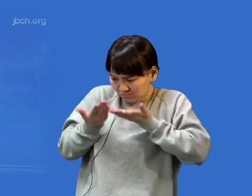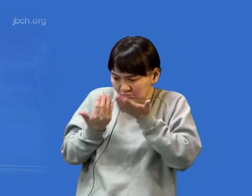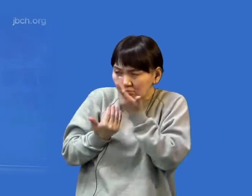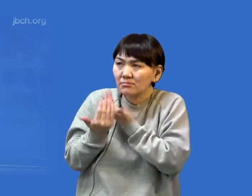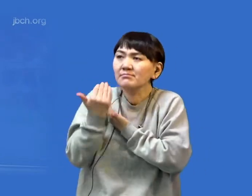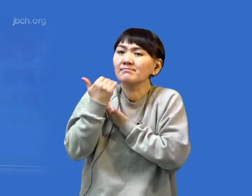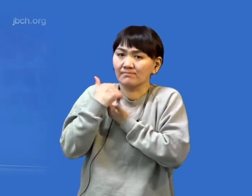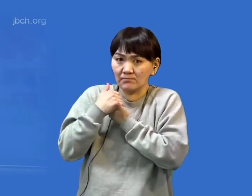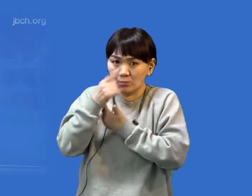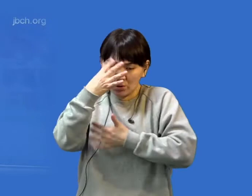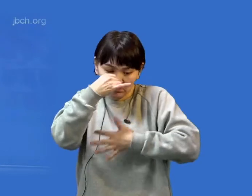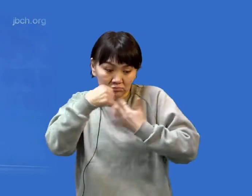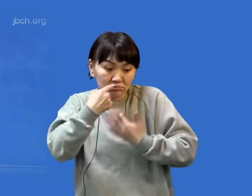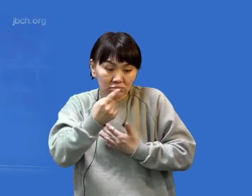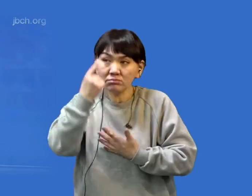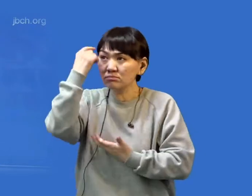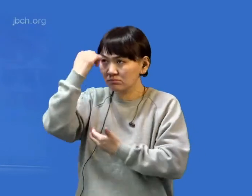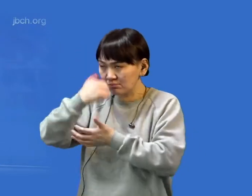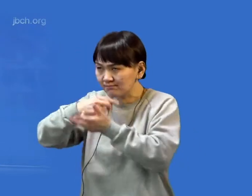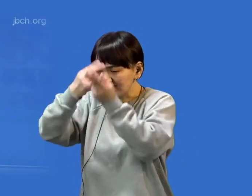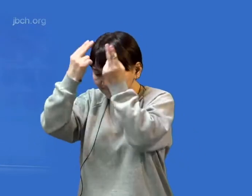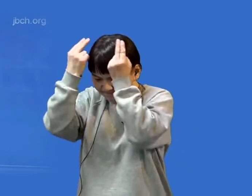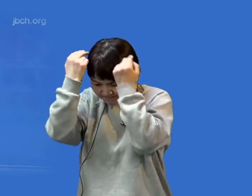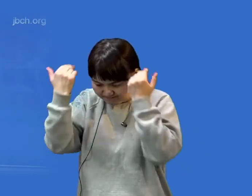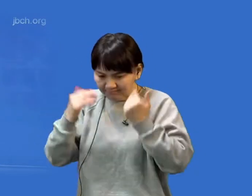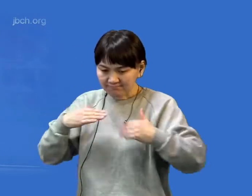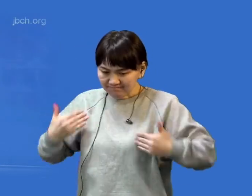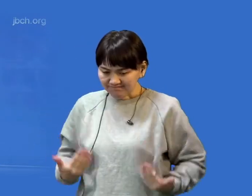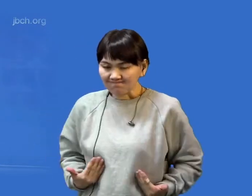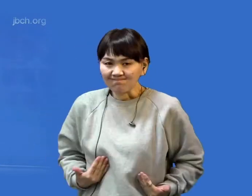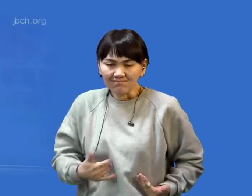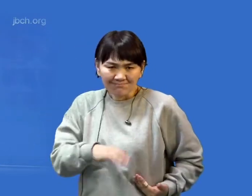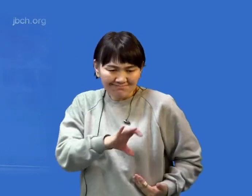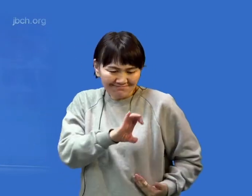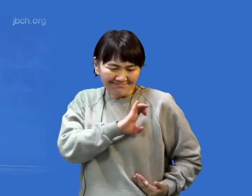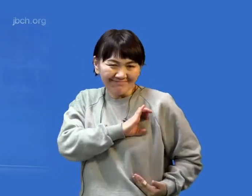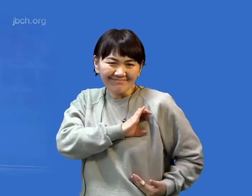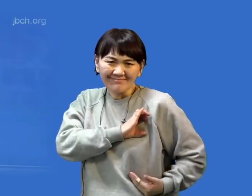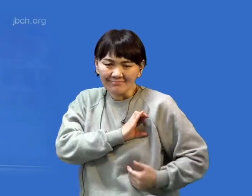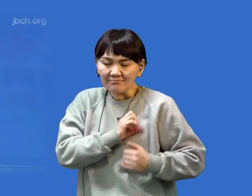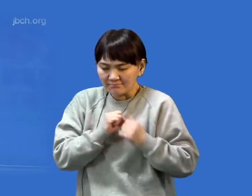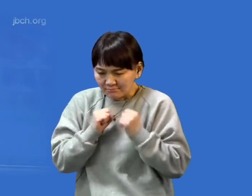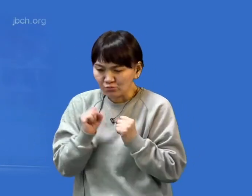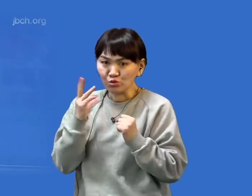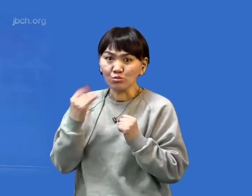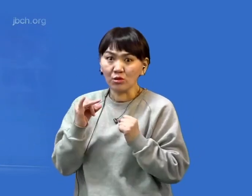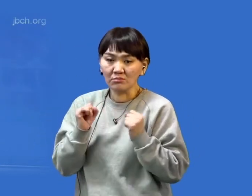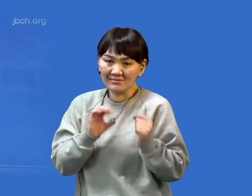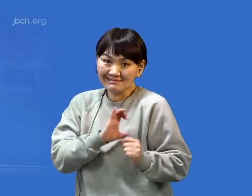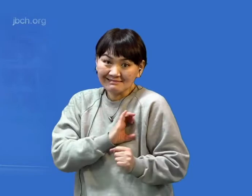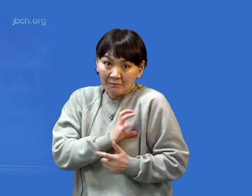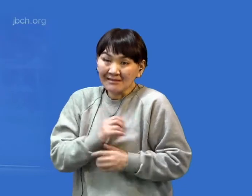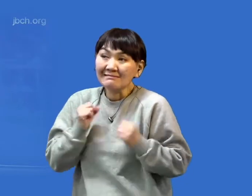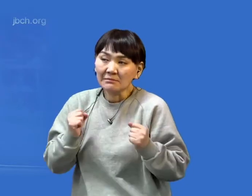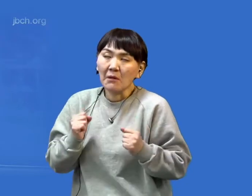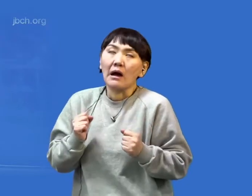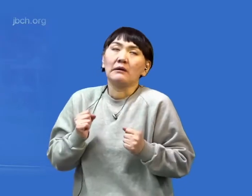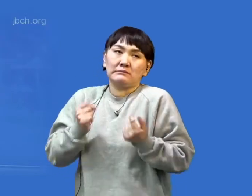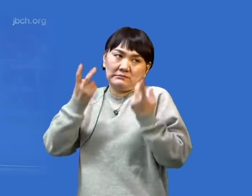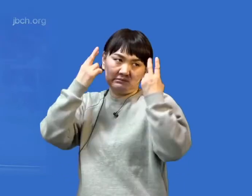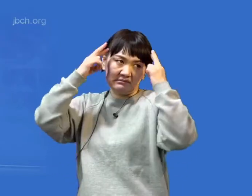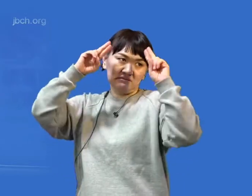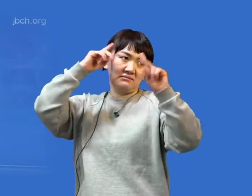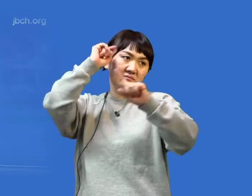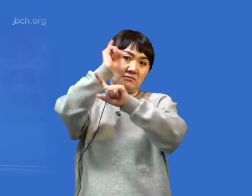бурхны хүслийн дагуу амьдрий гэж тийм ээ чин сэтгэлээр амьдрий гэсэн сэтгэл байхгүй дэглэр чи ариун биш байна ариун гэдэг чинь